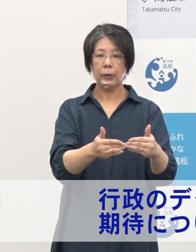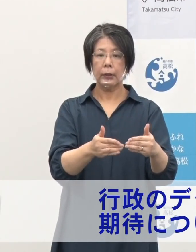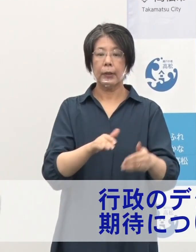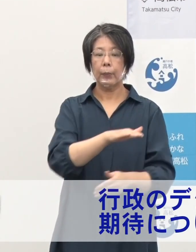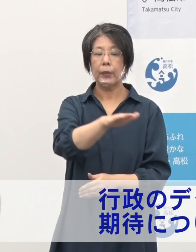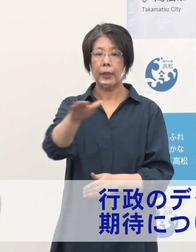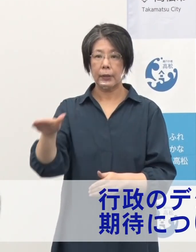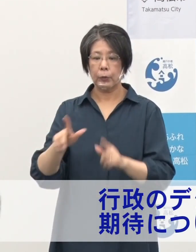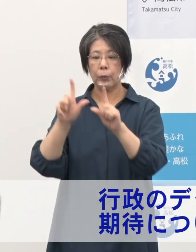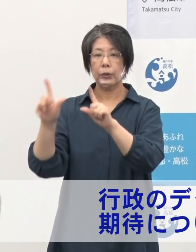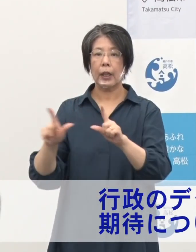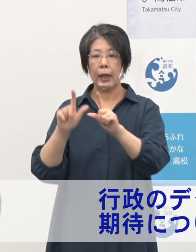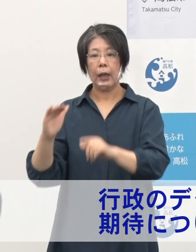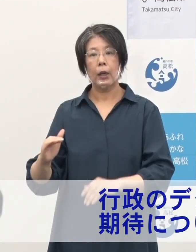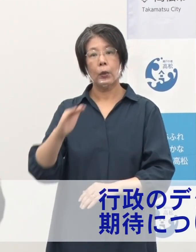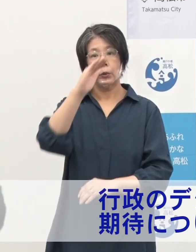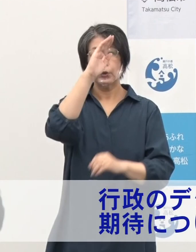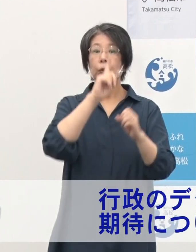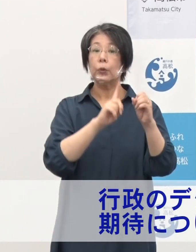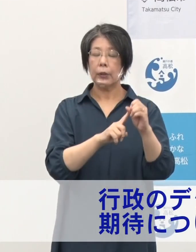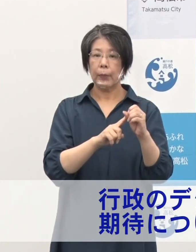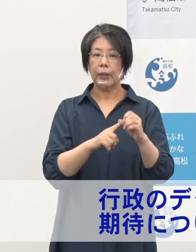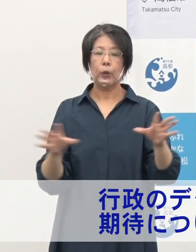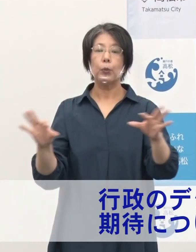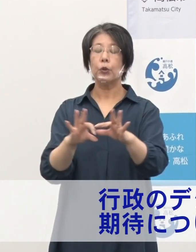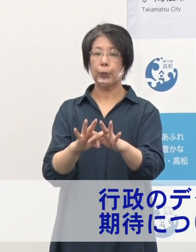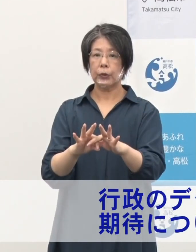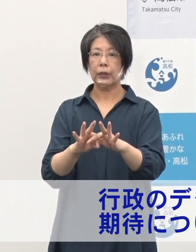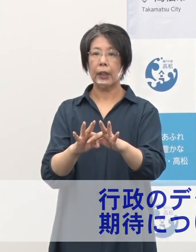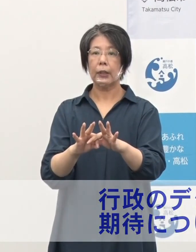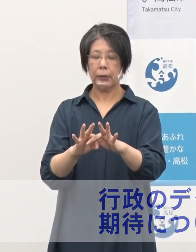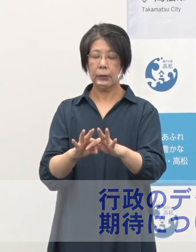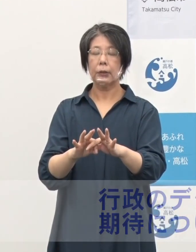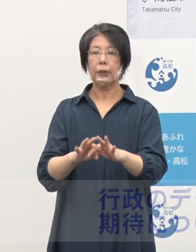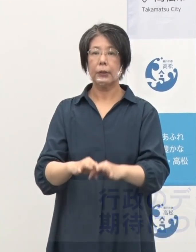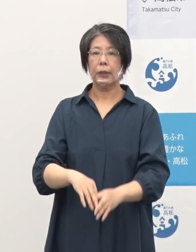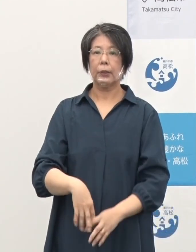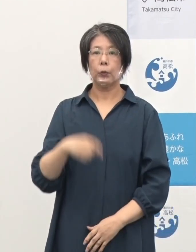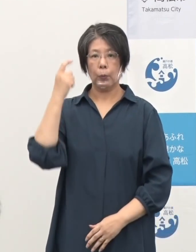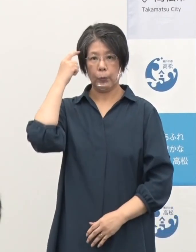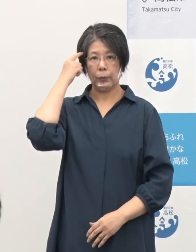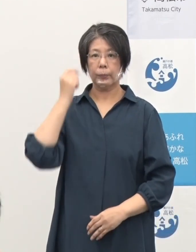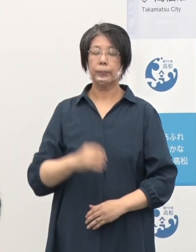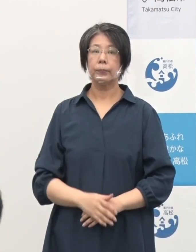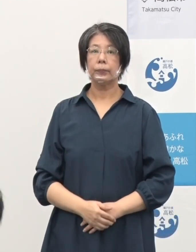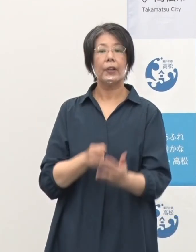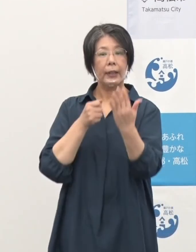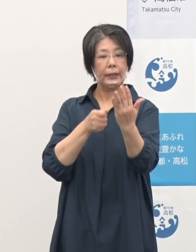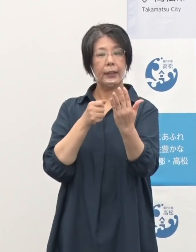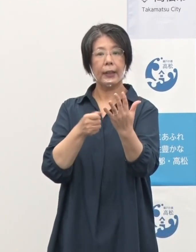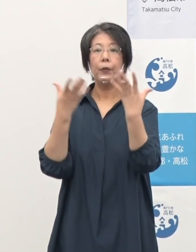が向上するようなそういうものにブス火つけていけたらというふうに思っておるところでございます